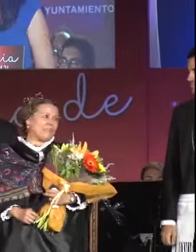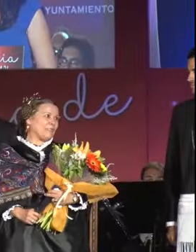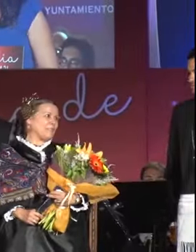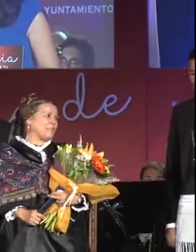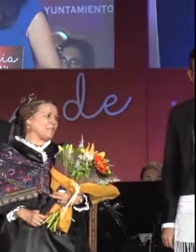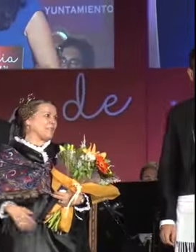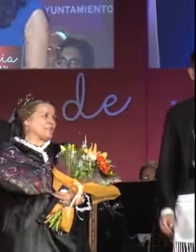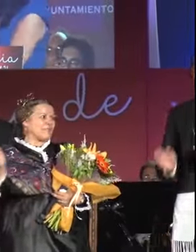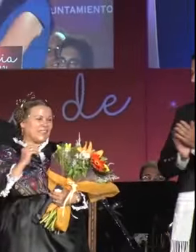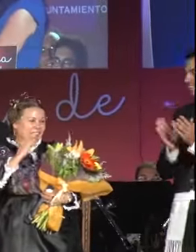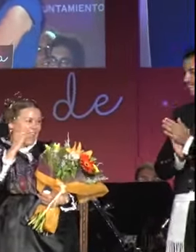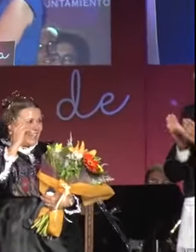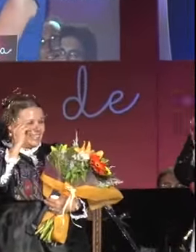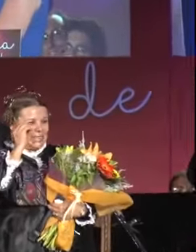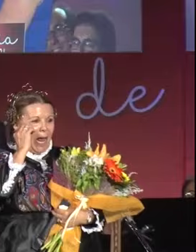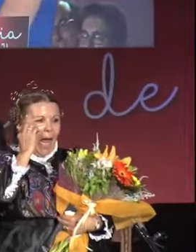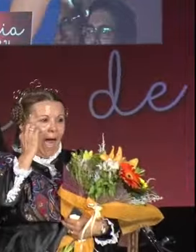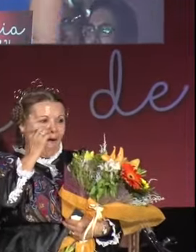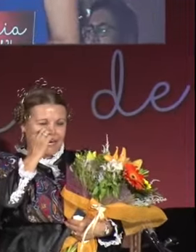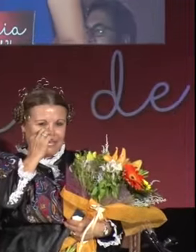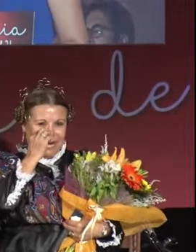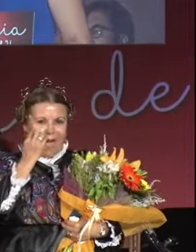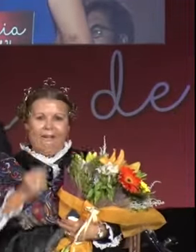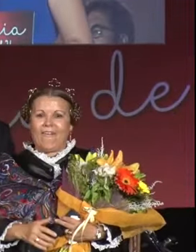guardia civil. Un aplauso para ellos.